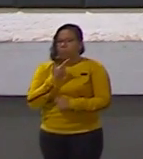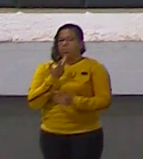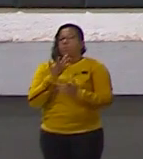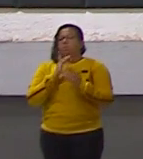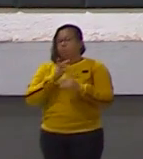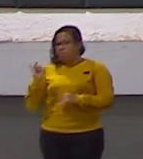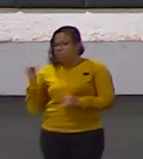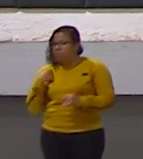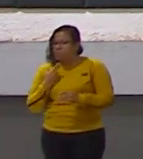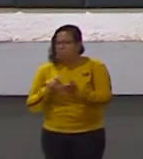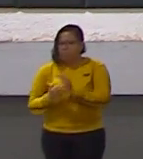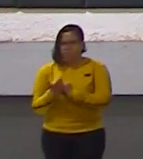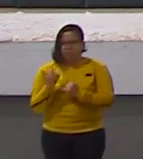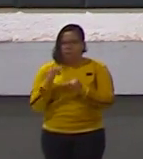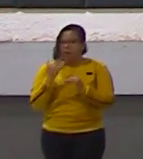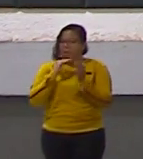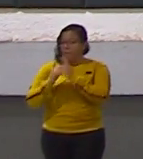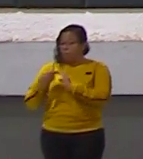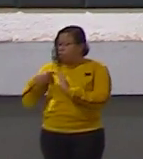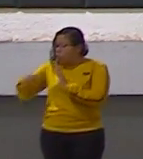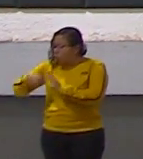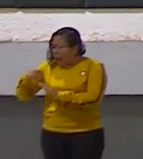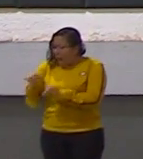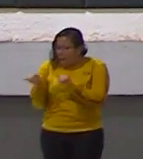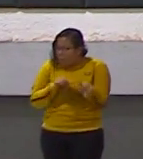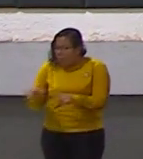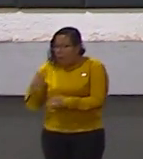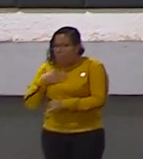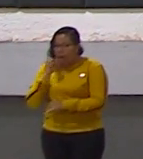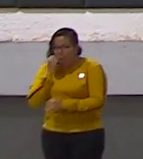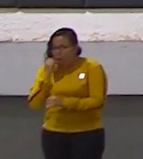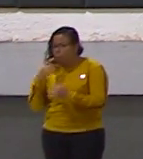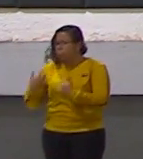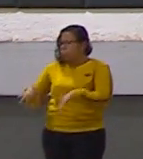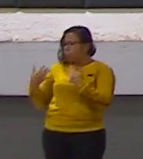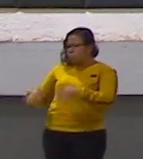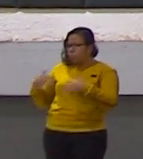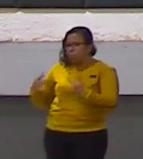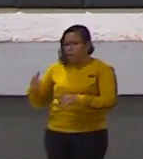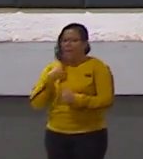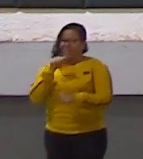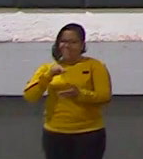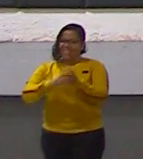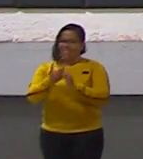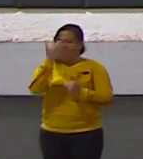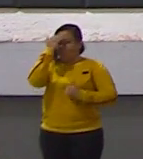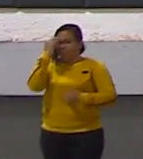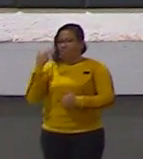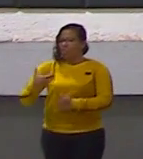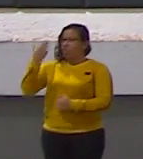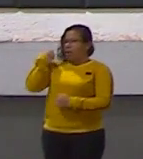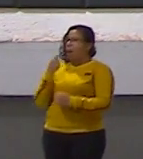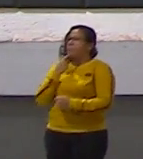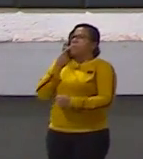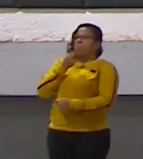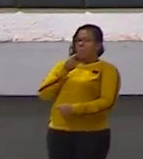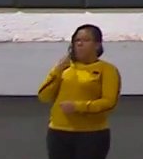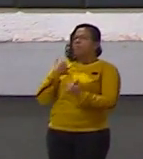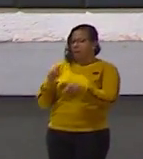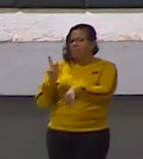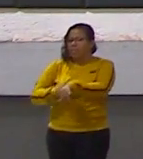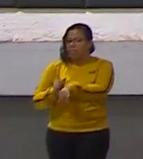wii y preparo la sopa como la preparaba mi abuelita conciencia histórica con un sabor ya nos ubicamos en otro